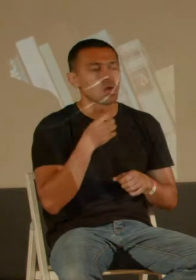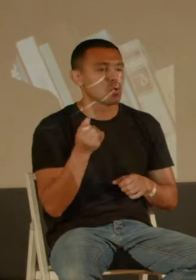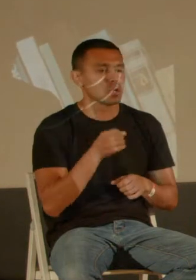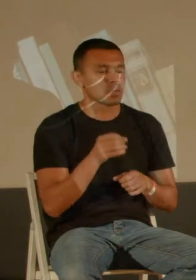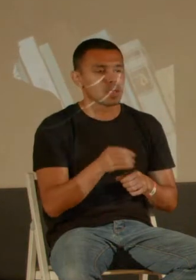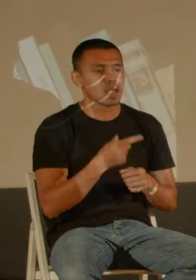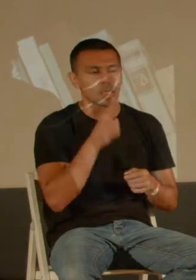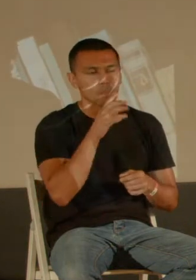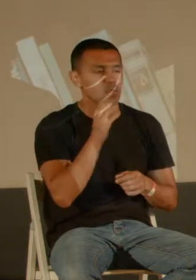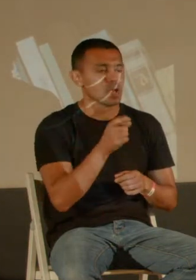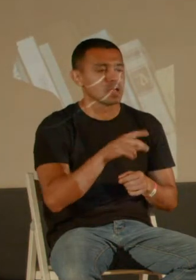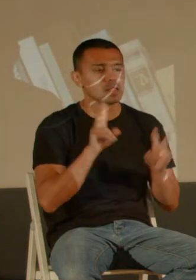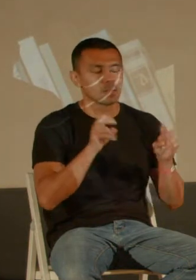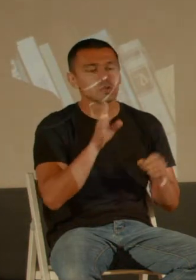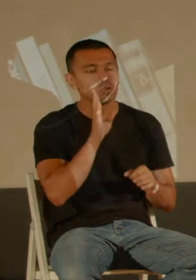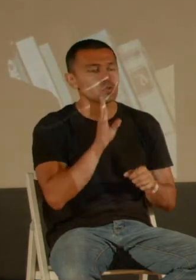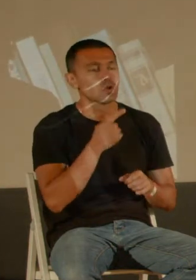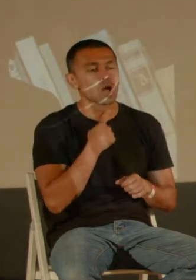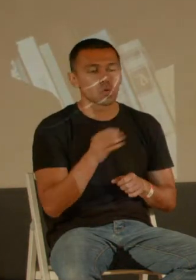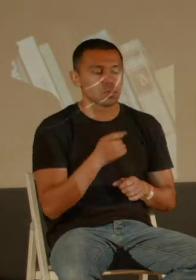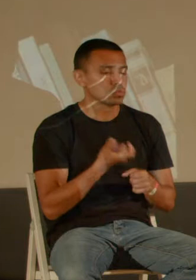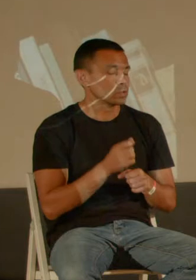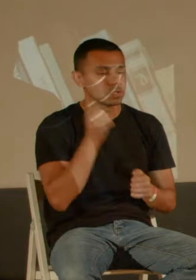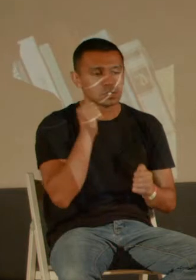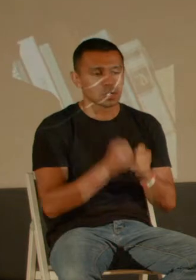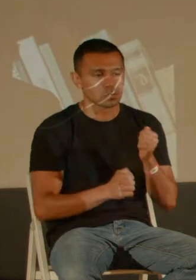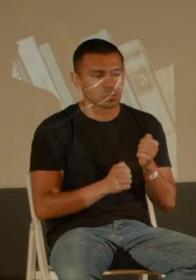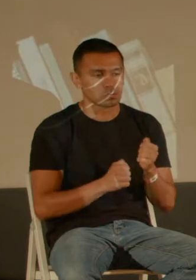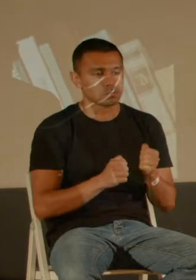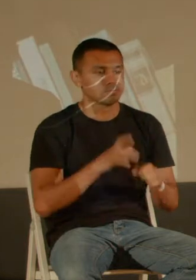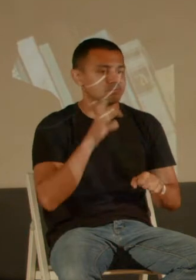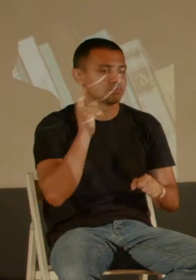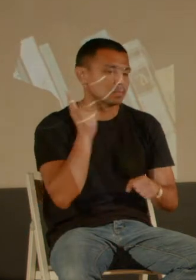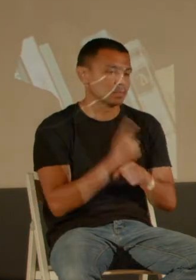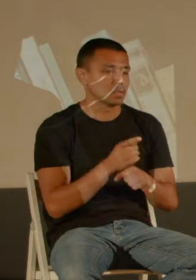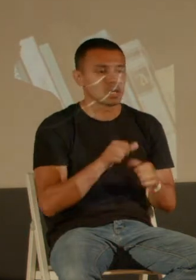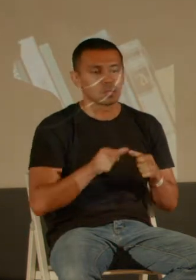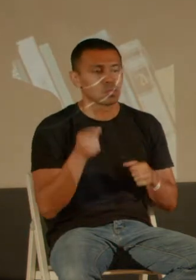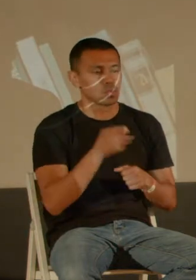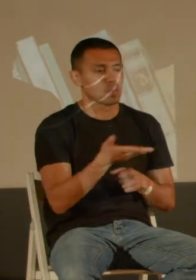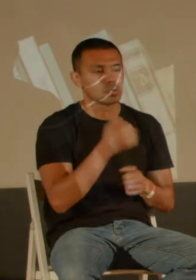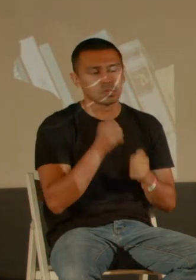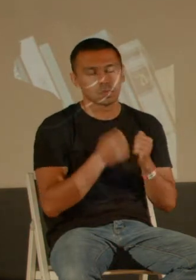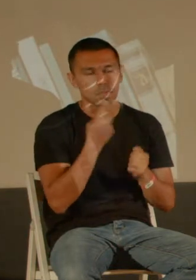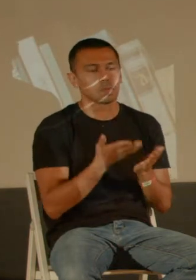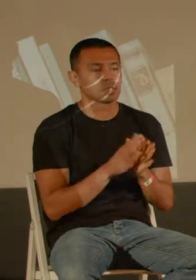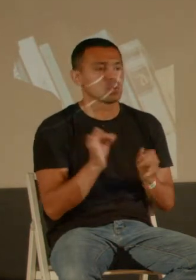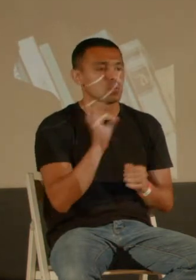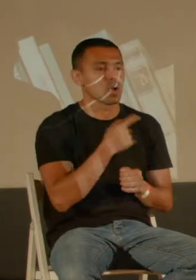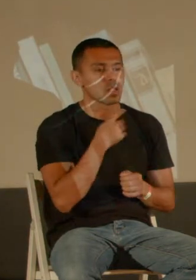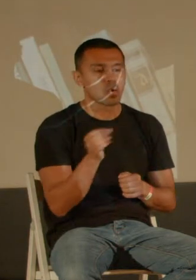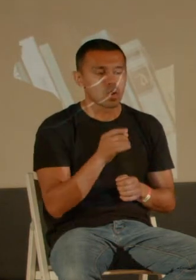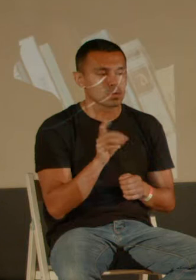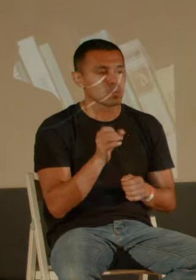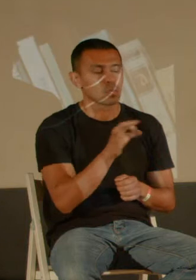не настільки замовчена, але тема жіночого алкоголізму дуже часто табуюється. Крім того, ми часто бачимо книжки про алкоголь